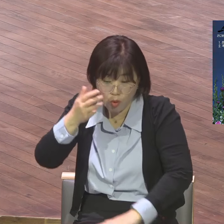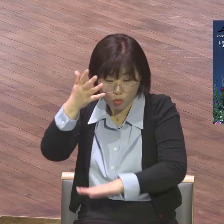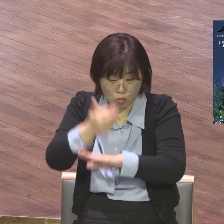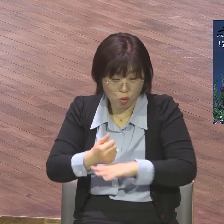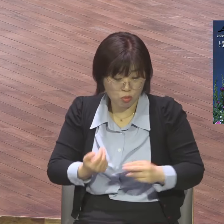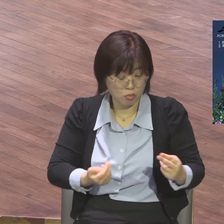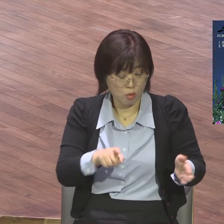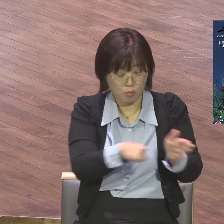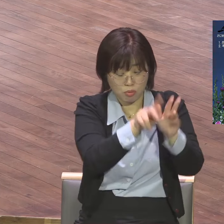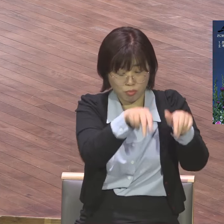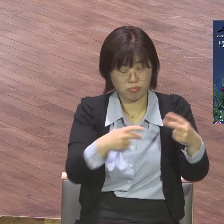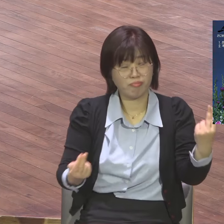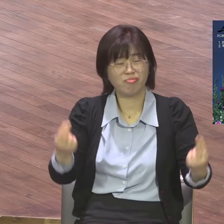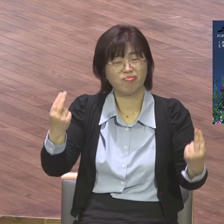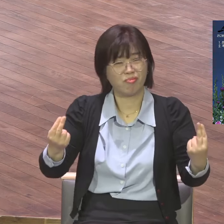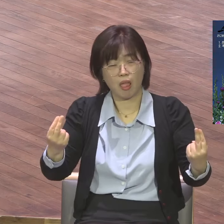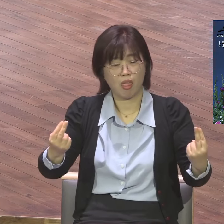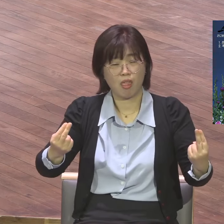다 잊어버려.